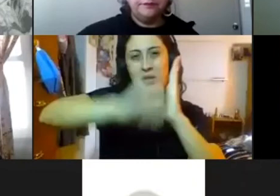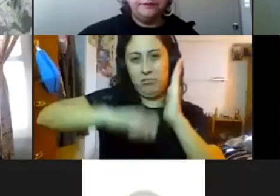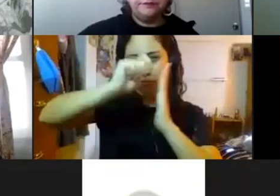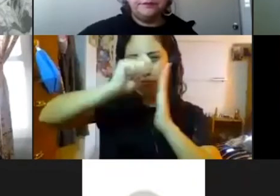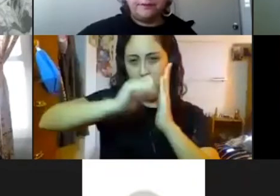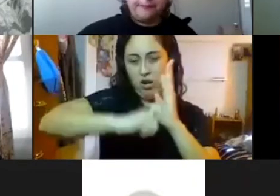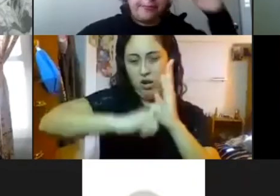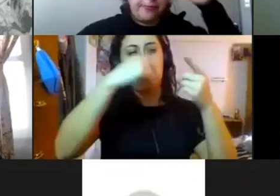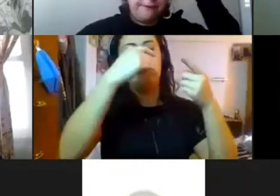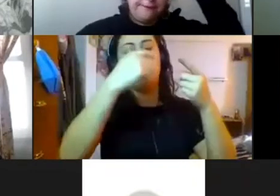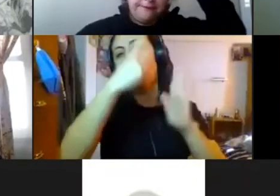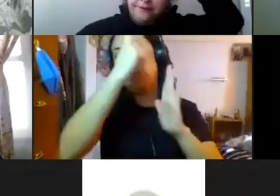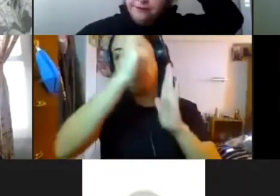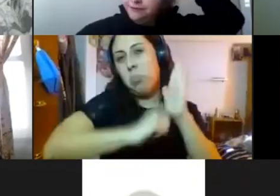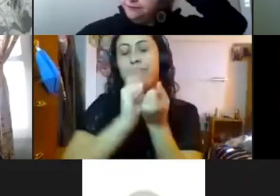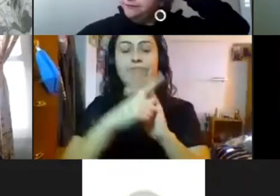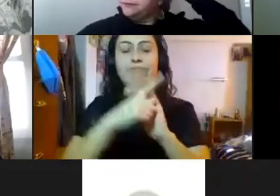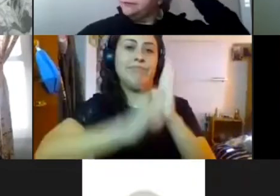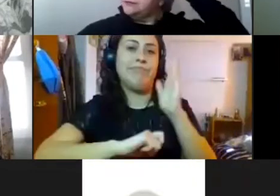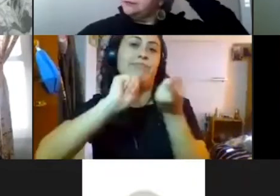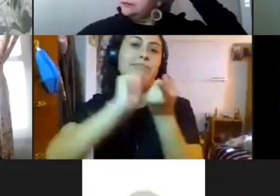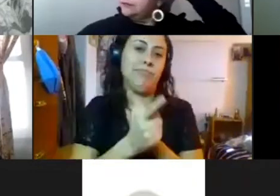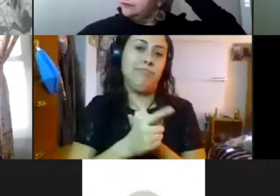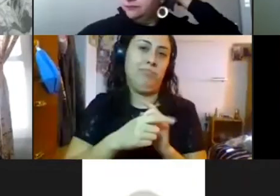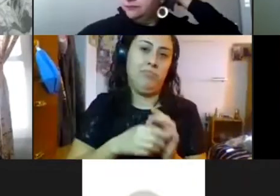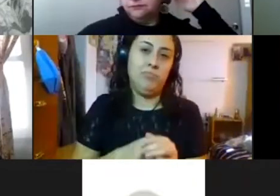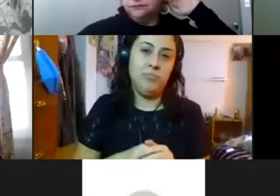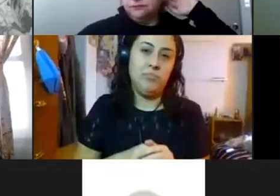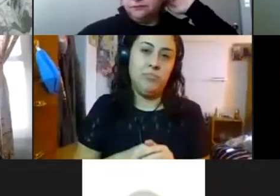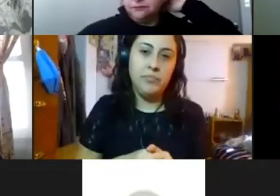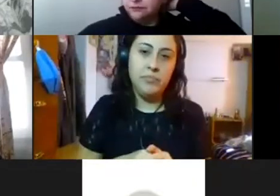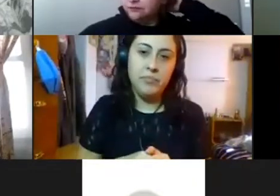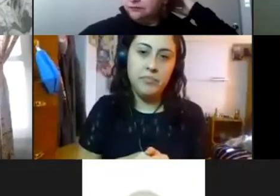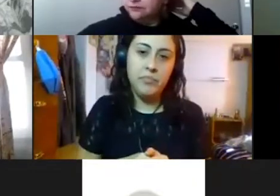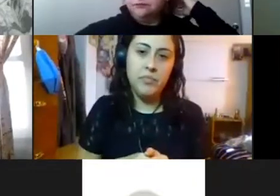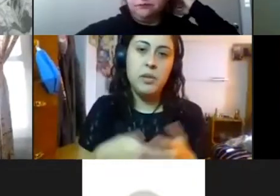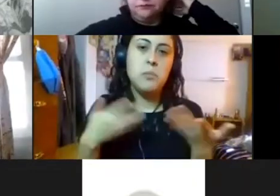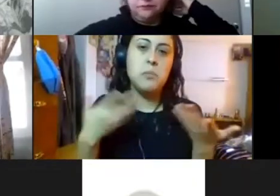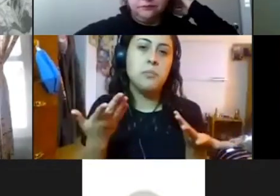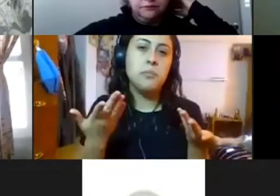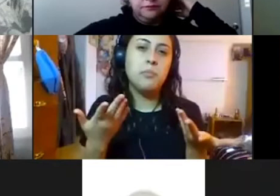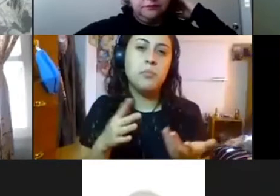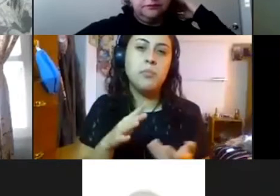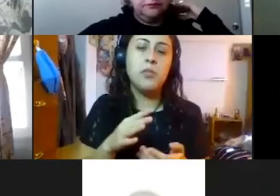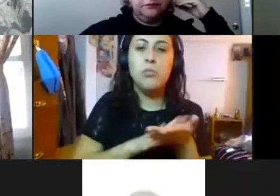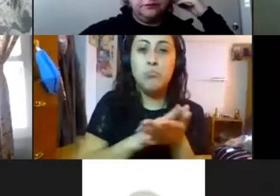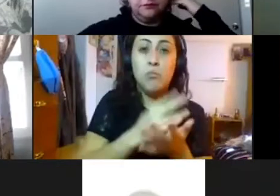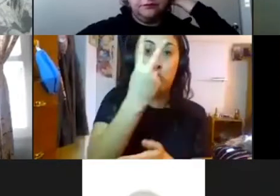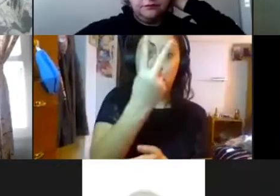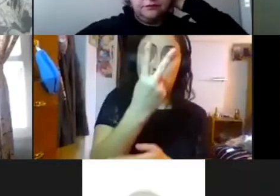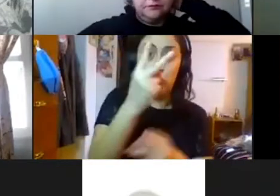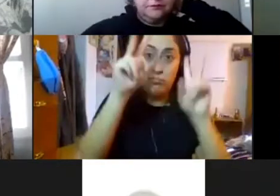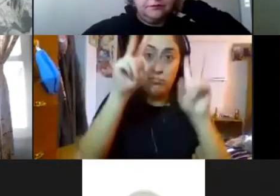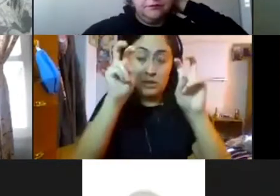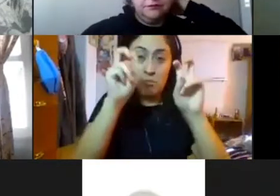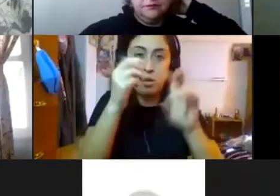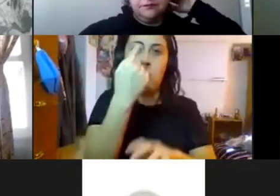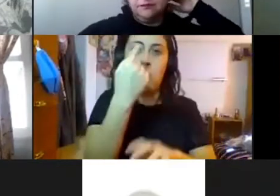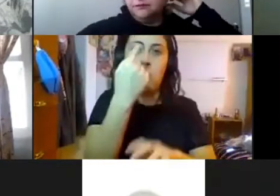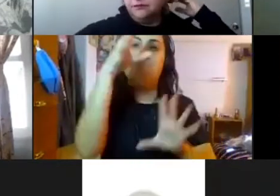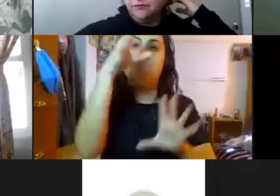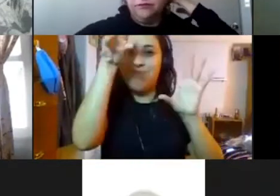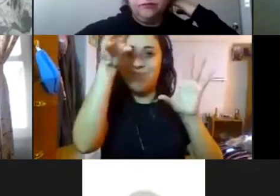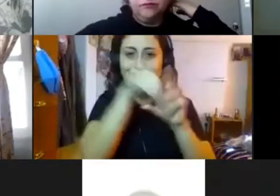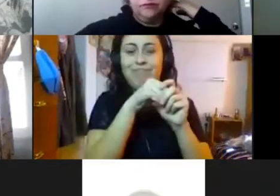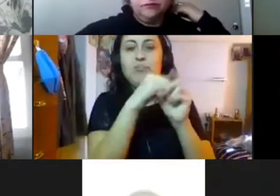tienen ciertas características en donde se utiliza uno o dos temas centrales, se asocian al trabajo